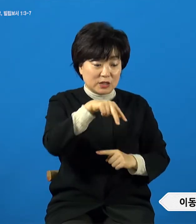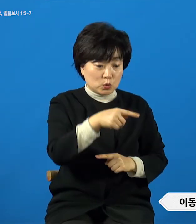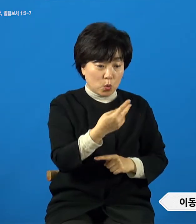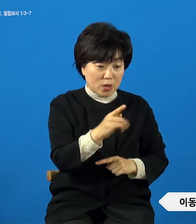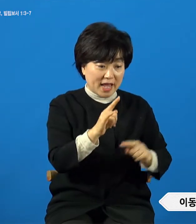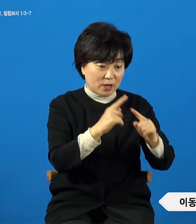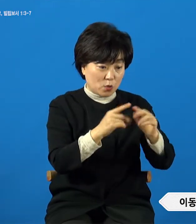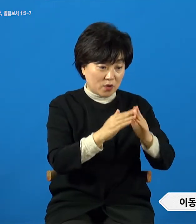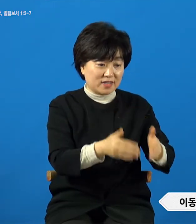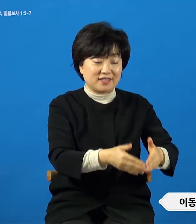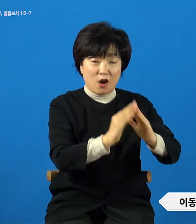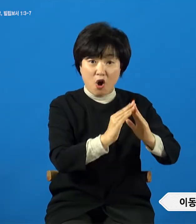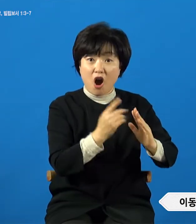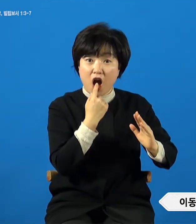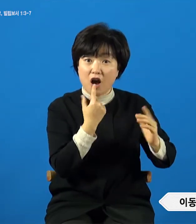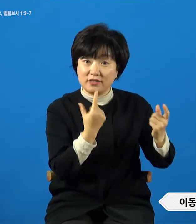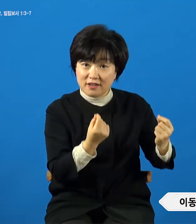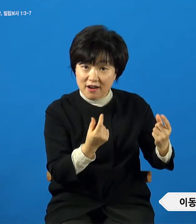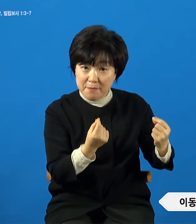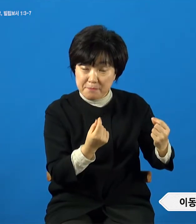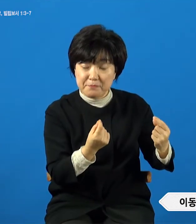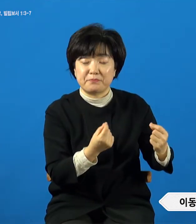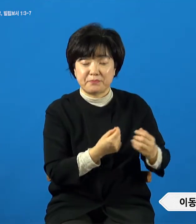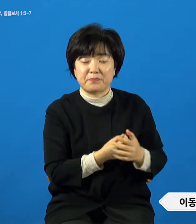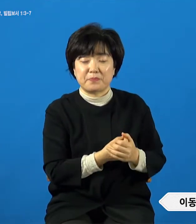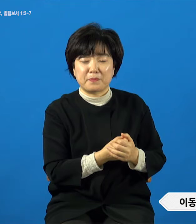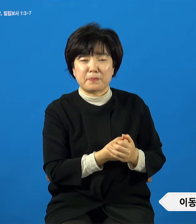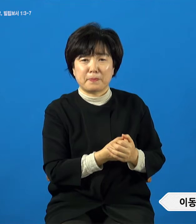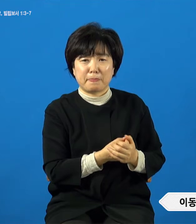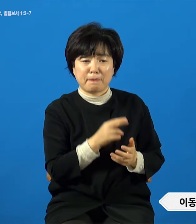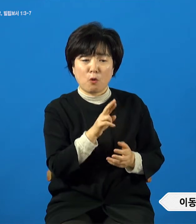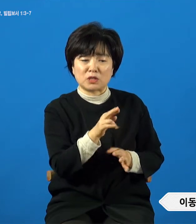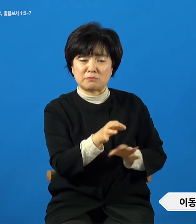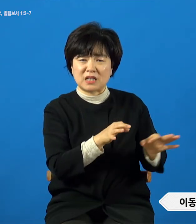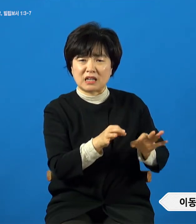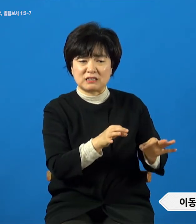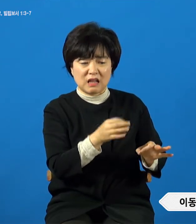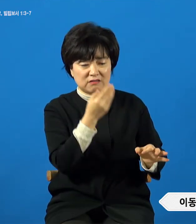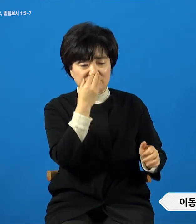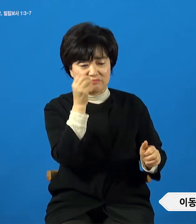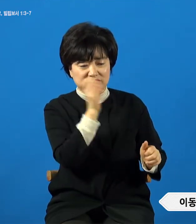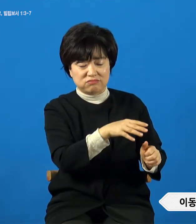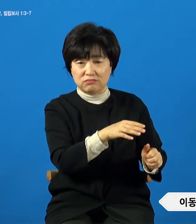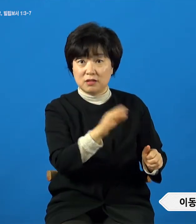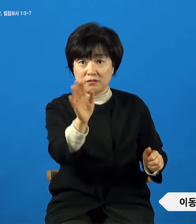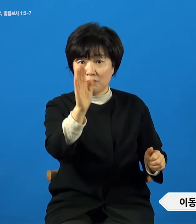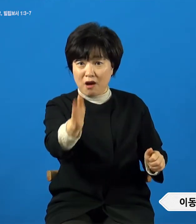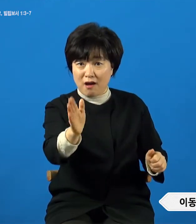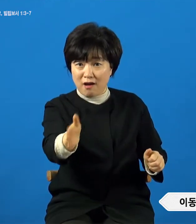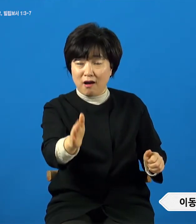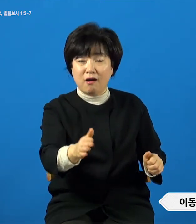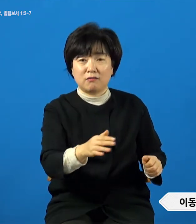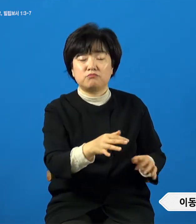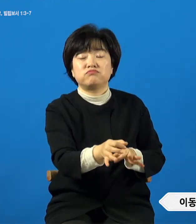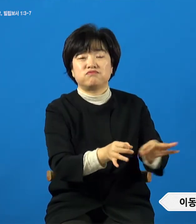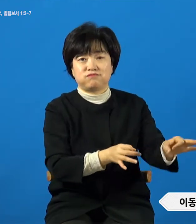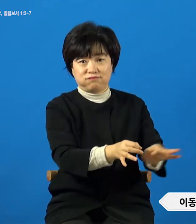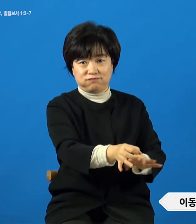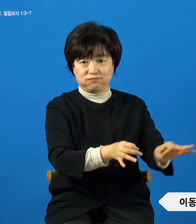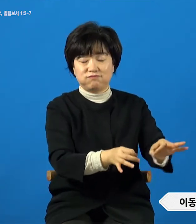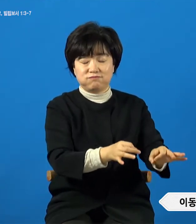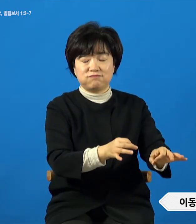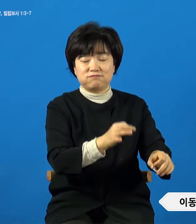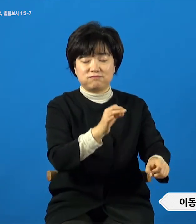것처럼, 근데 홍상 장사라고 우습게 보면 안 돼요. 그래서 이분 비즈니스맨입니다. 비즈니스맨.